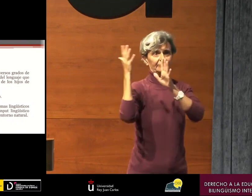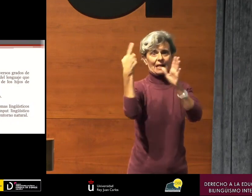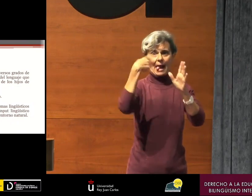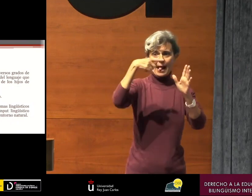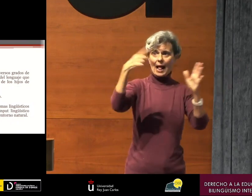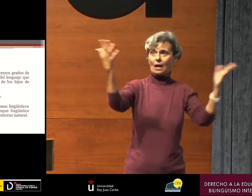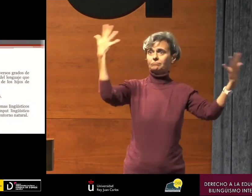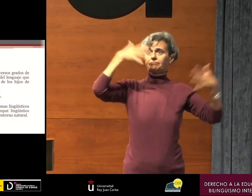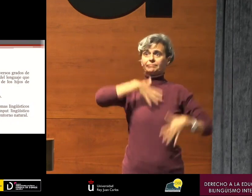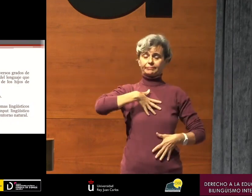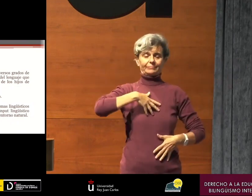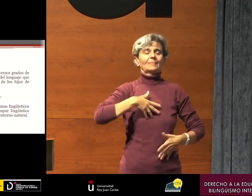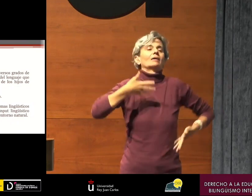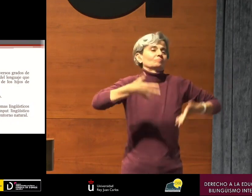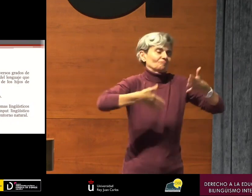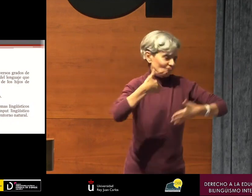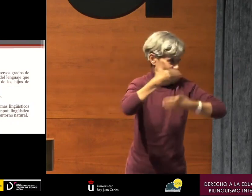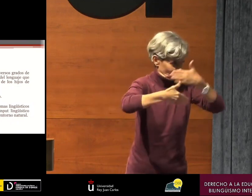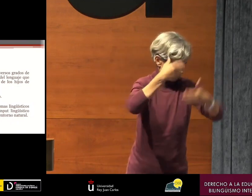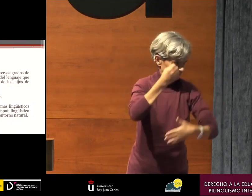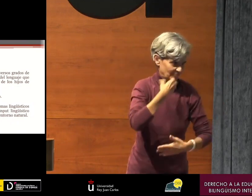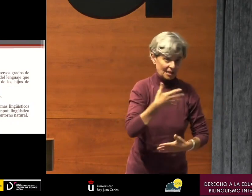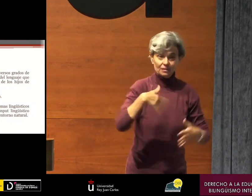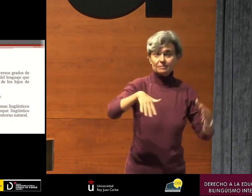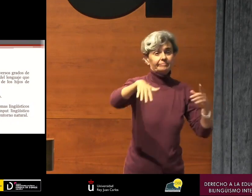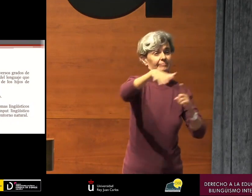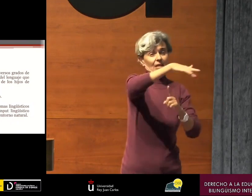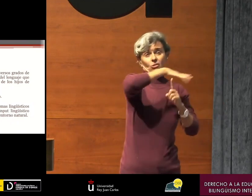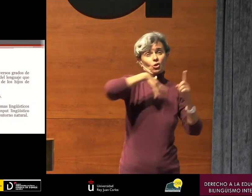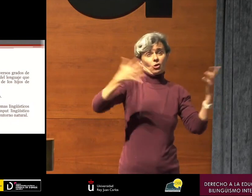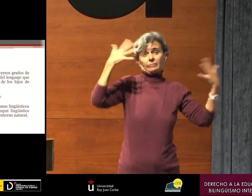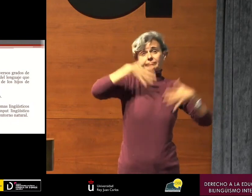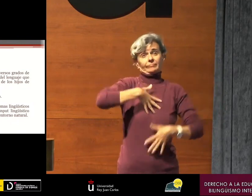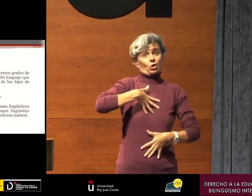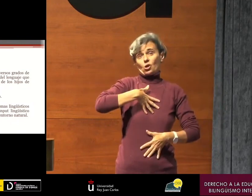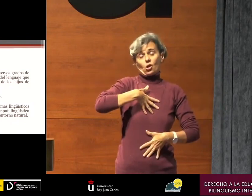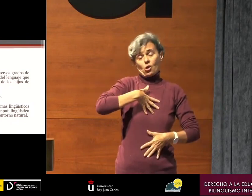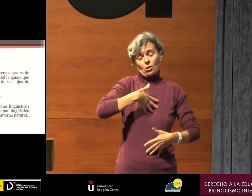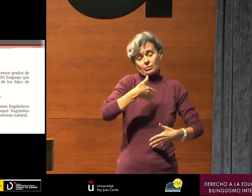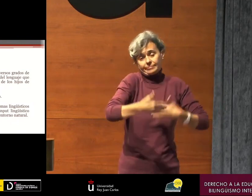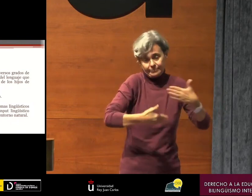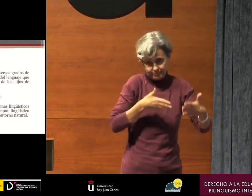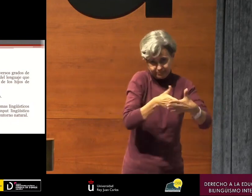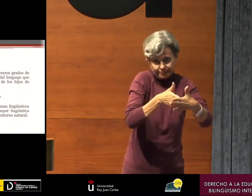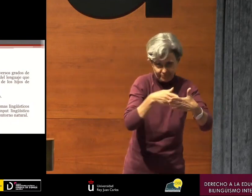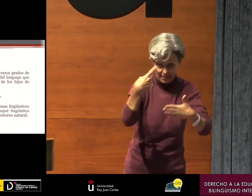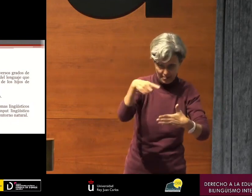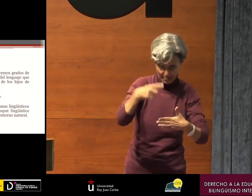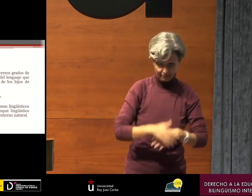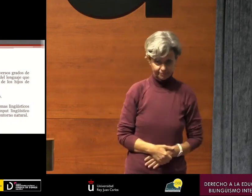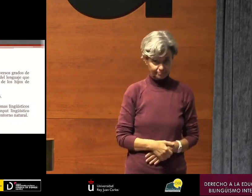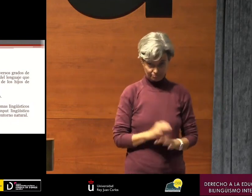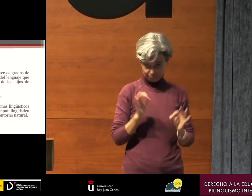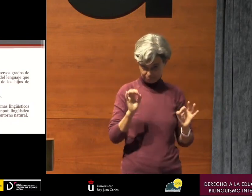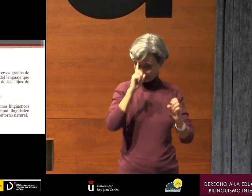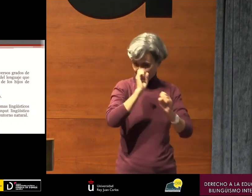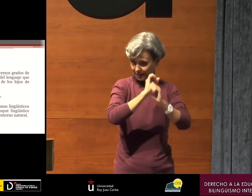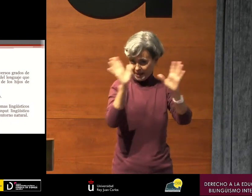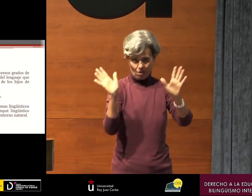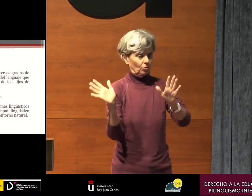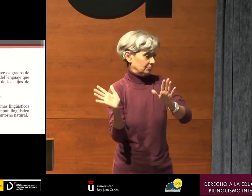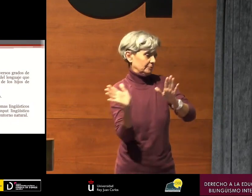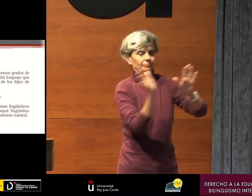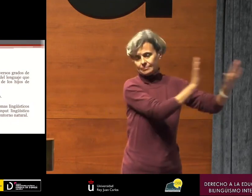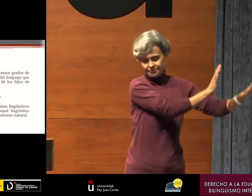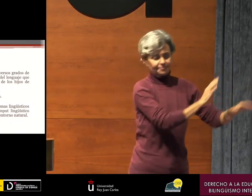de pensamiento abstracto vengan derivados de la sordera, sino más bien por la falta de input lingüístico que no es accesible en el